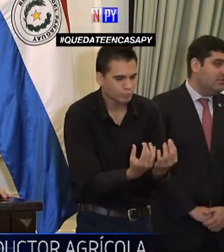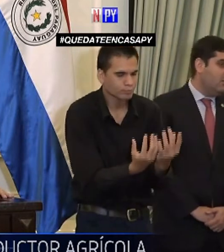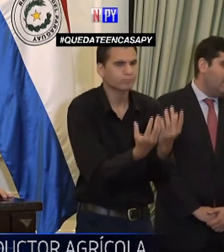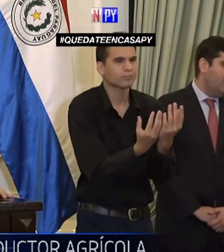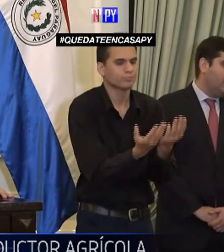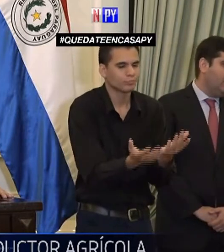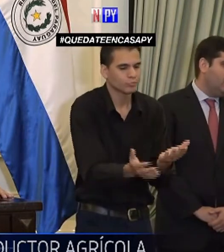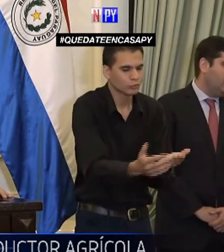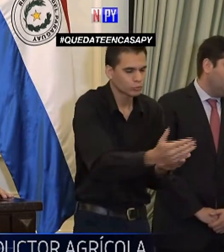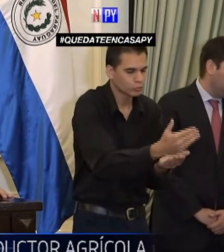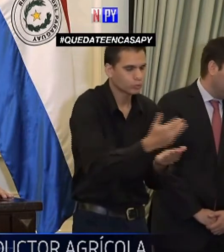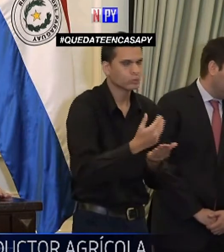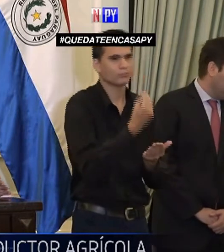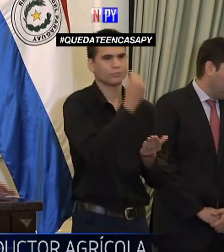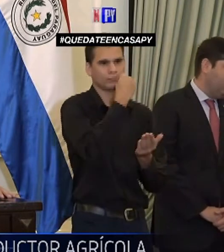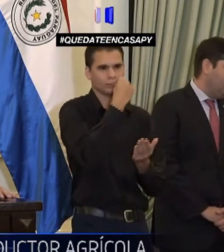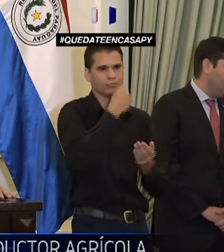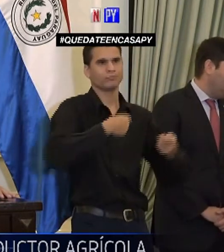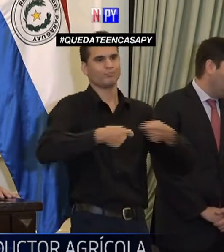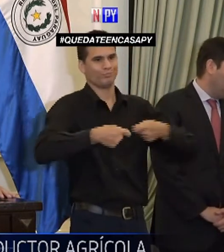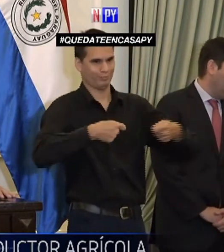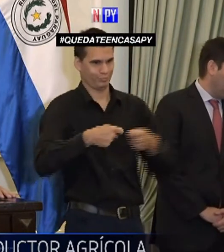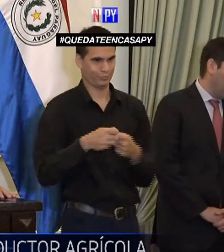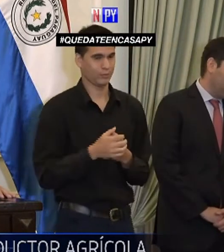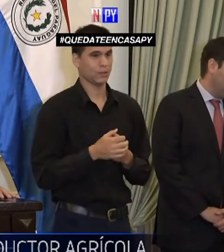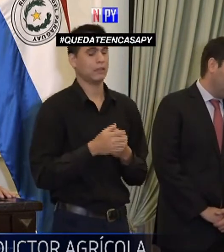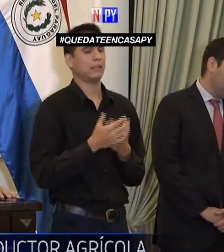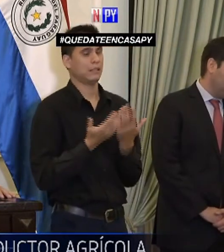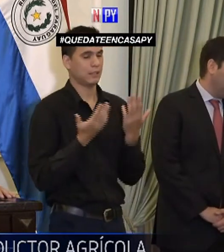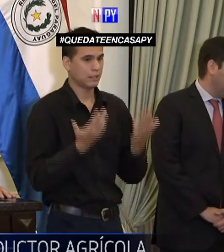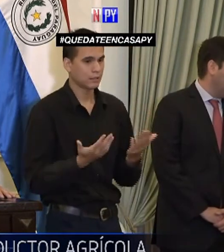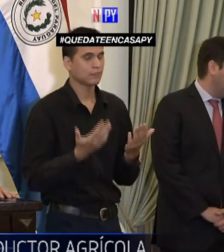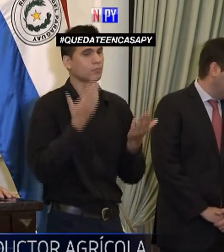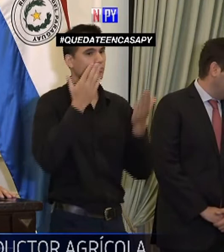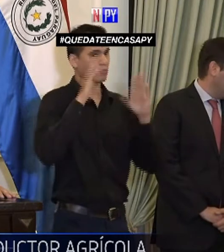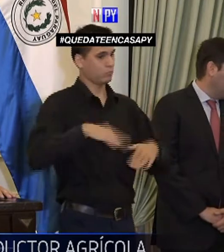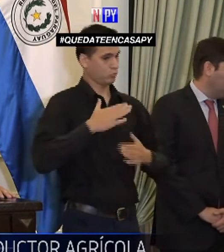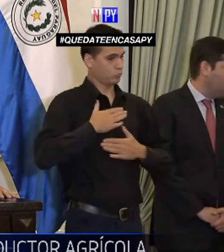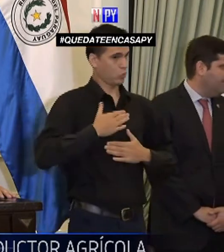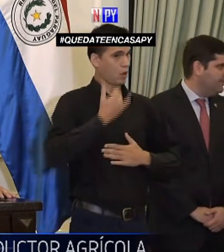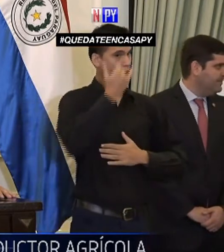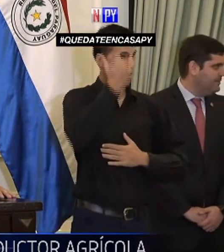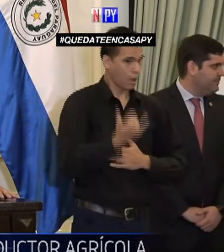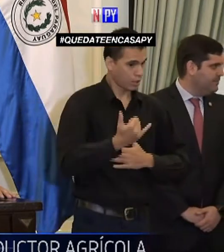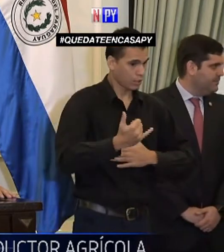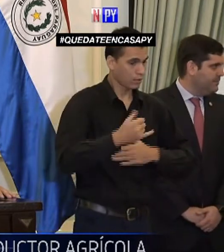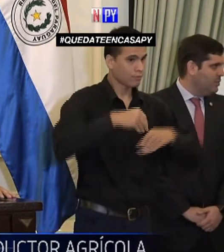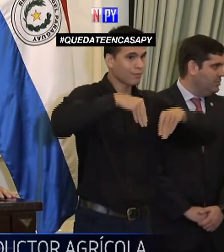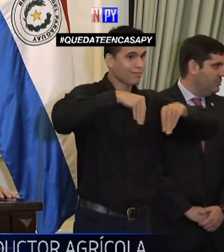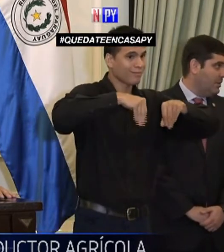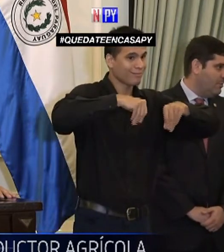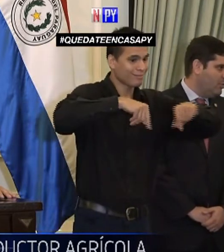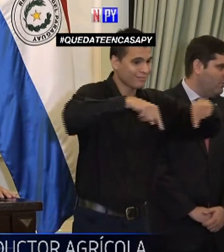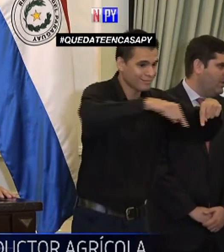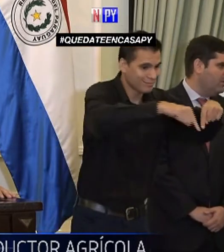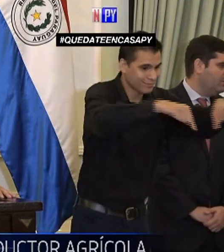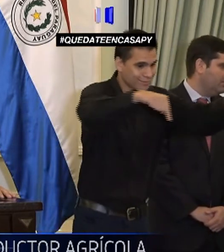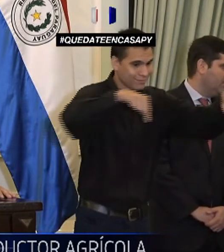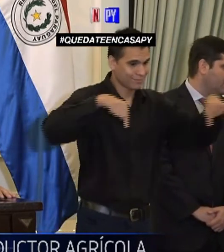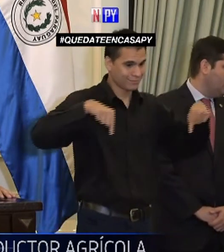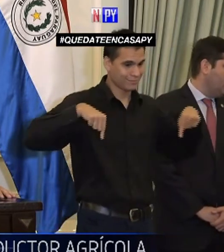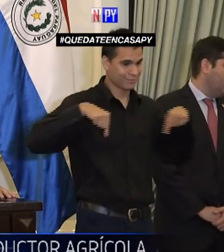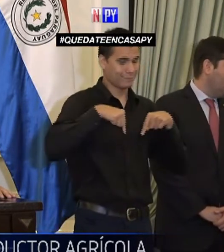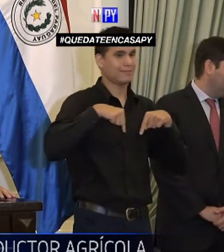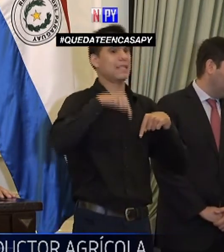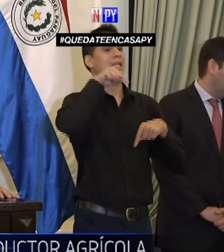donde tienen mayor cantidad de terreno disponible. Sí, las huertas son huertas